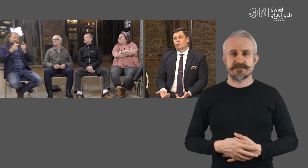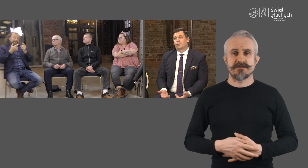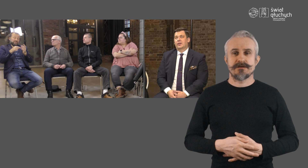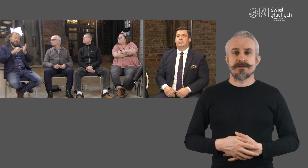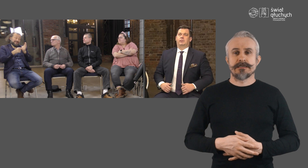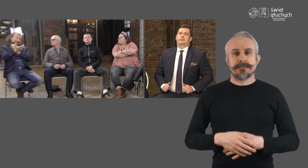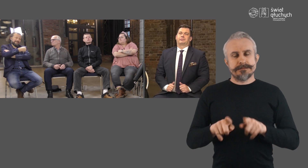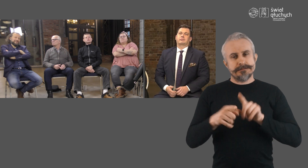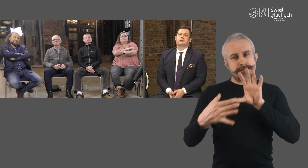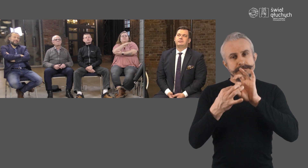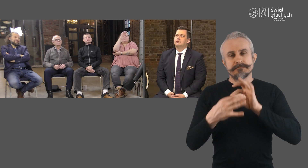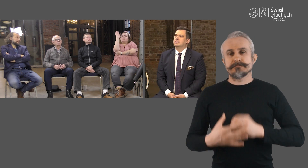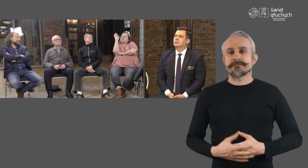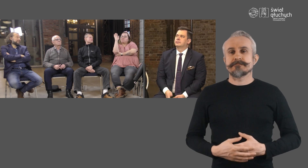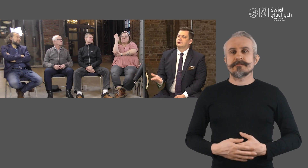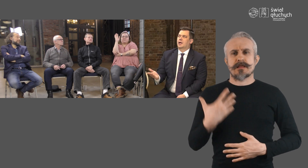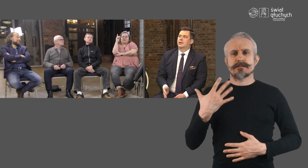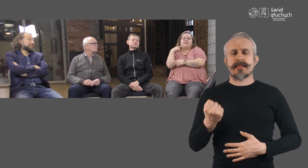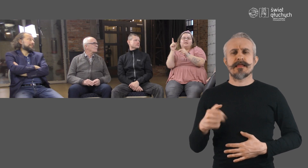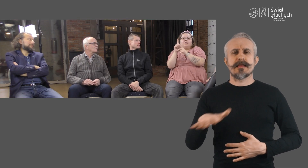Tak, ja myślę, no właśnie.